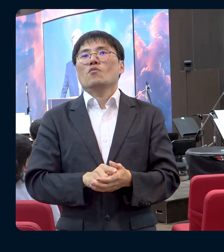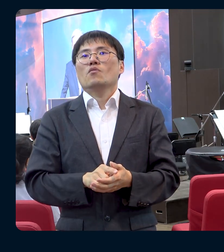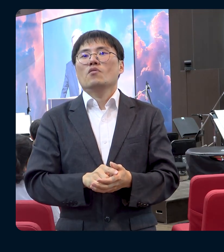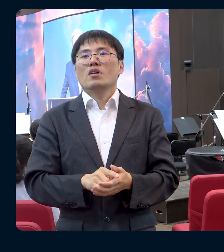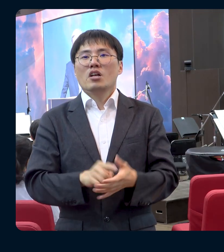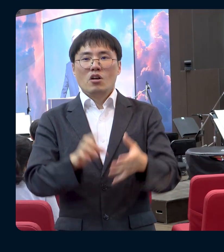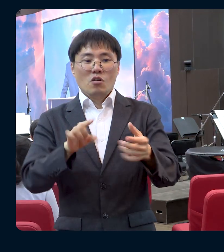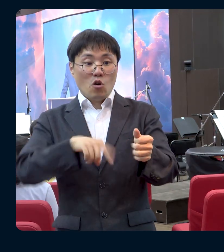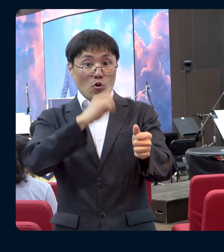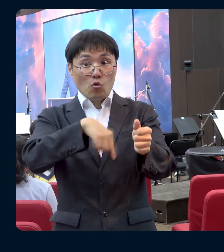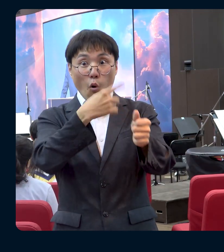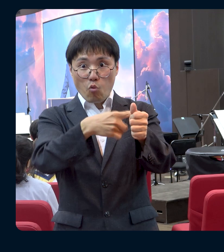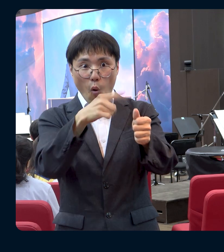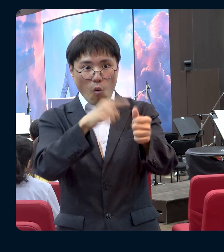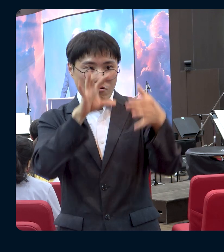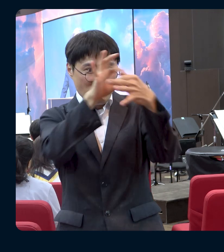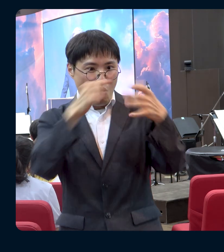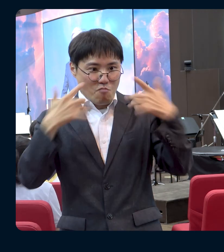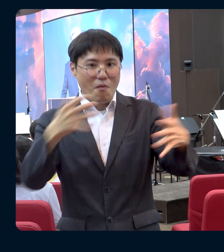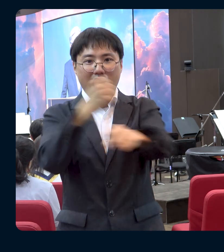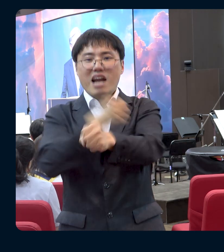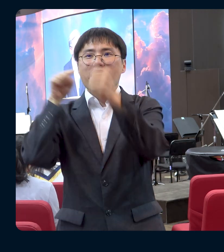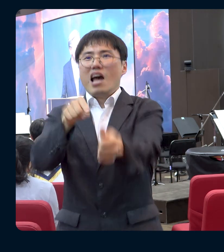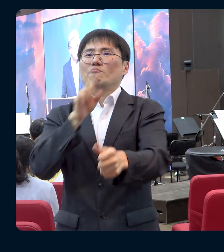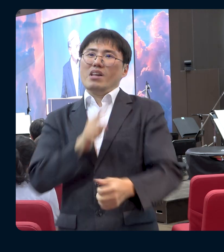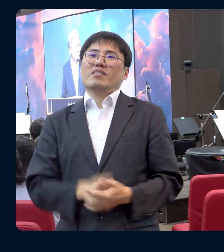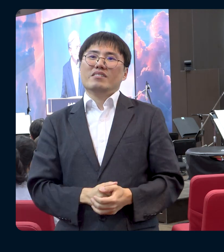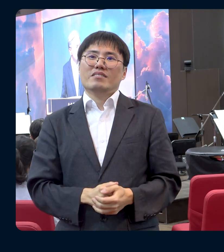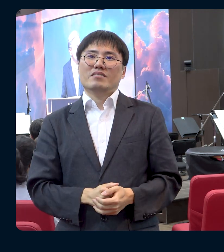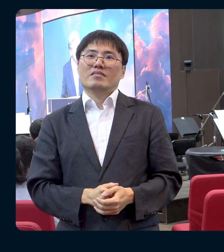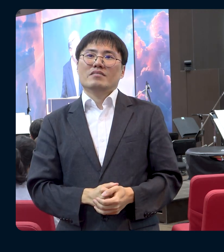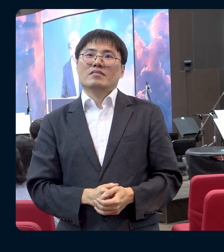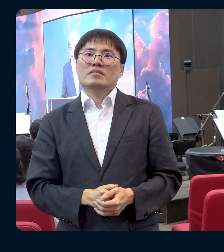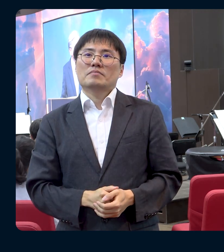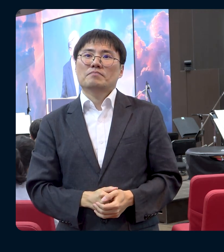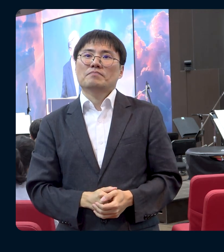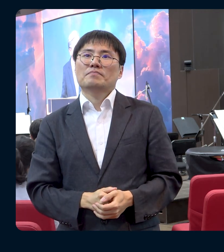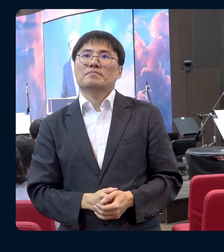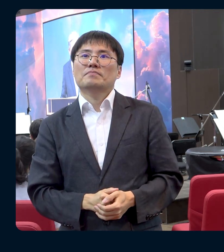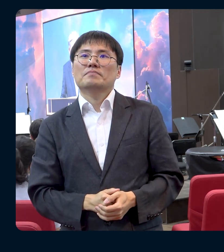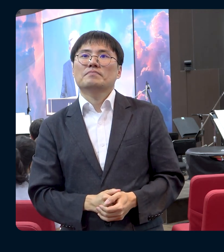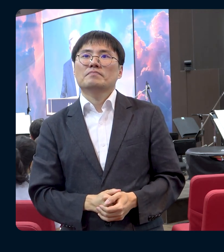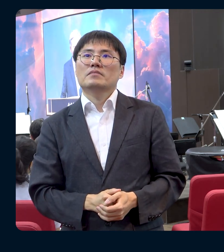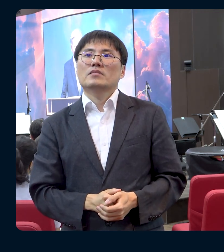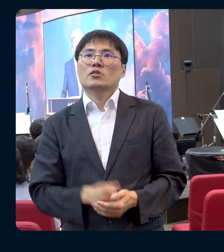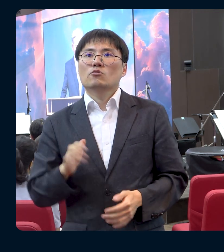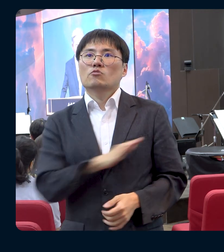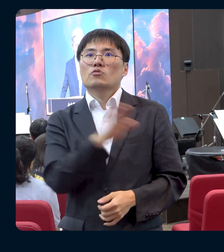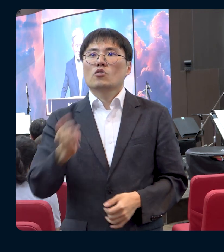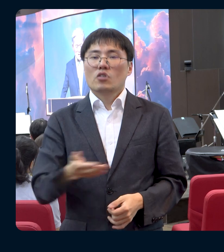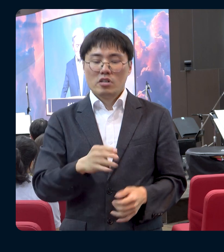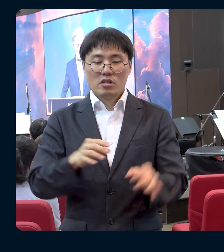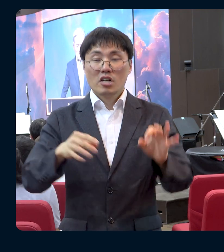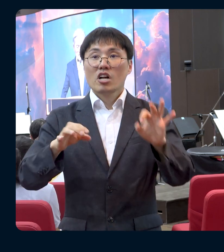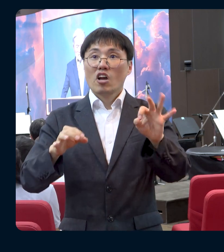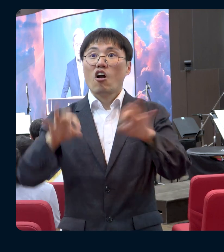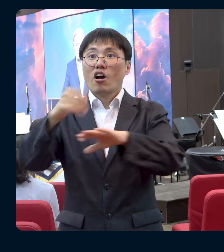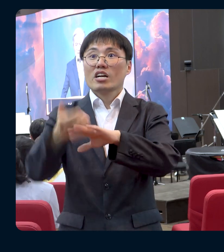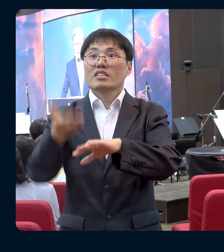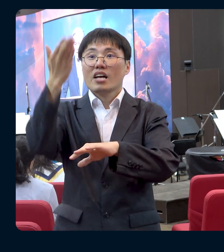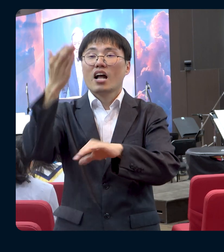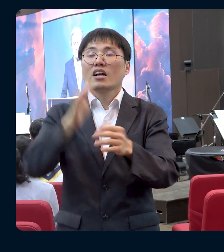바로 소속을 분명히 하라 하는 거였어요. 소속을 분명히 하라. 우리